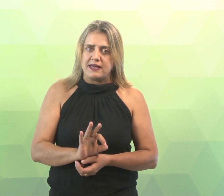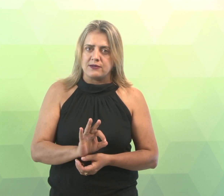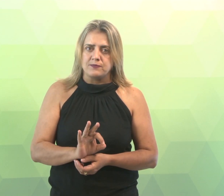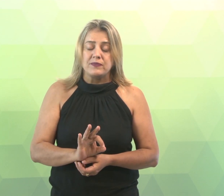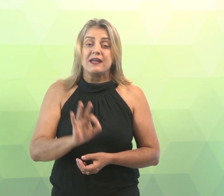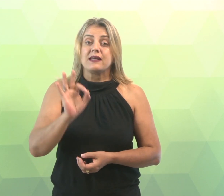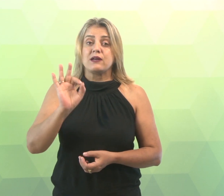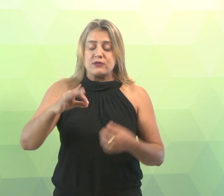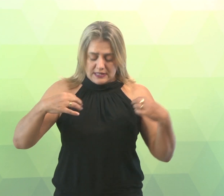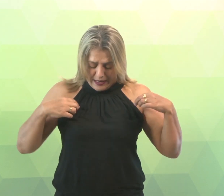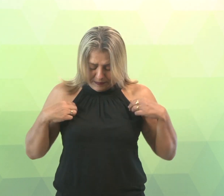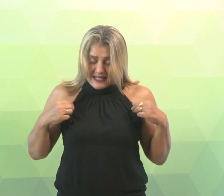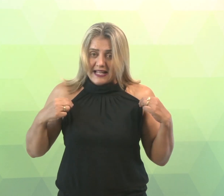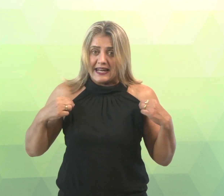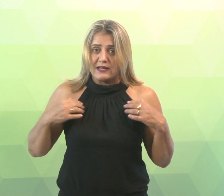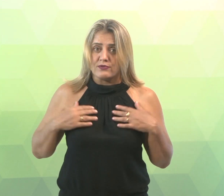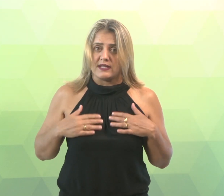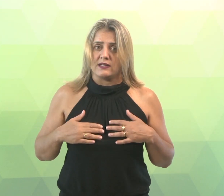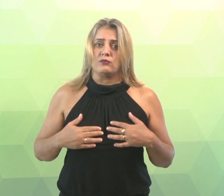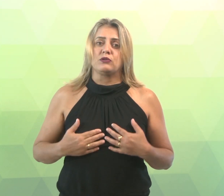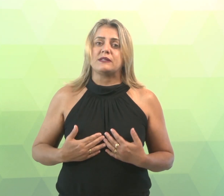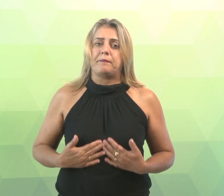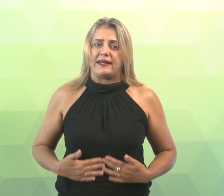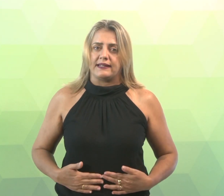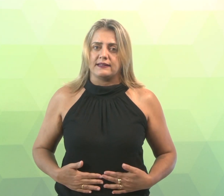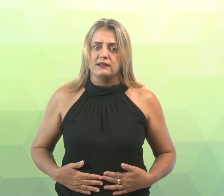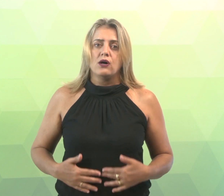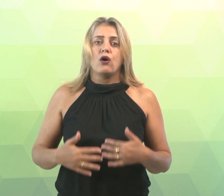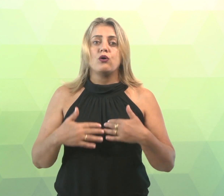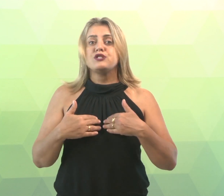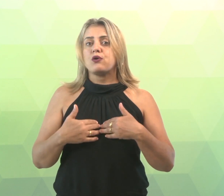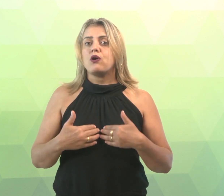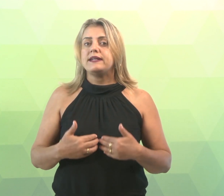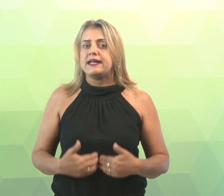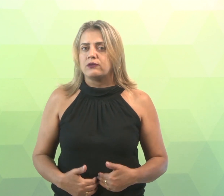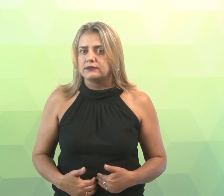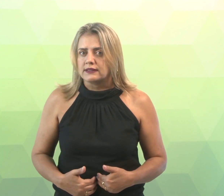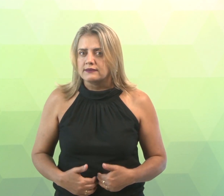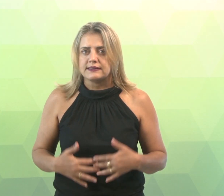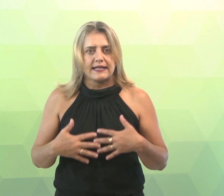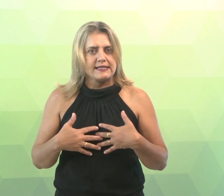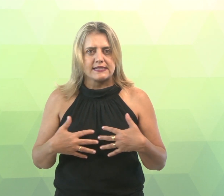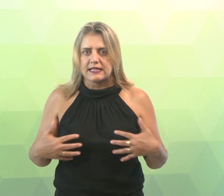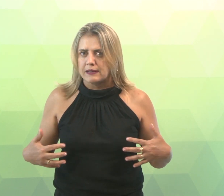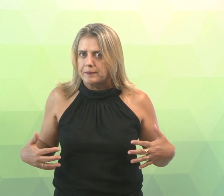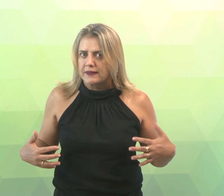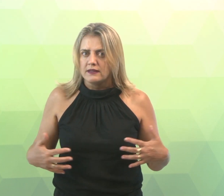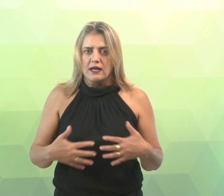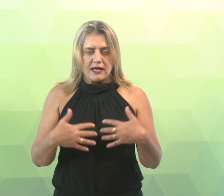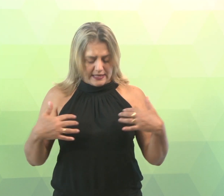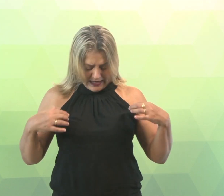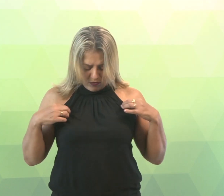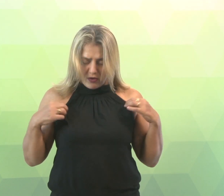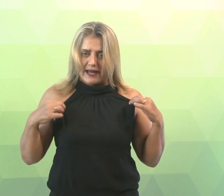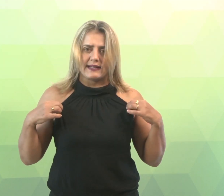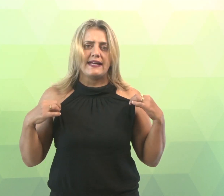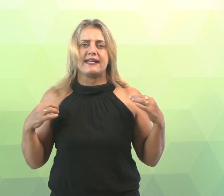perceberam que eu sempre estarei usando blusa preta ou de cor neutra, sem estampa e sem qualquer